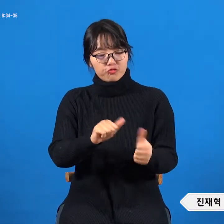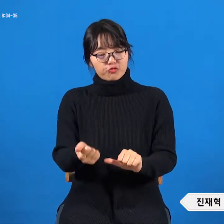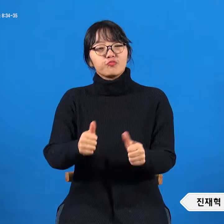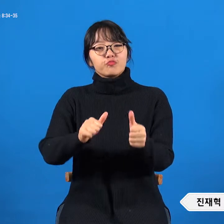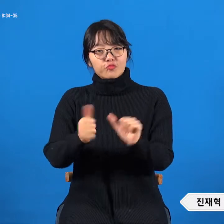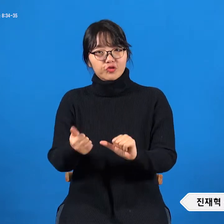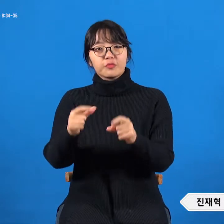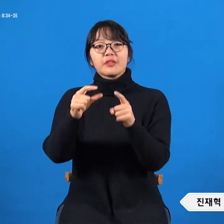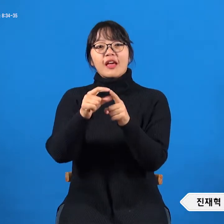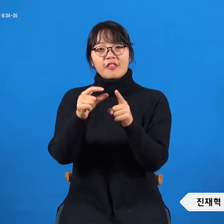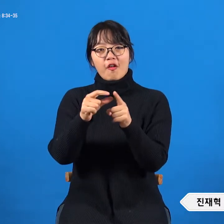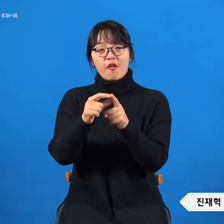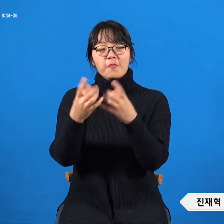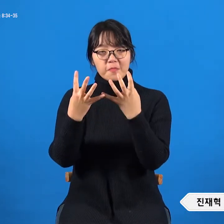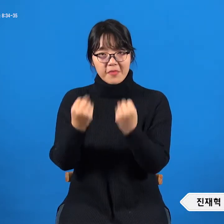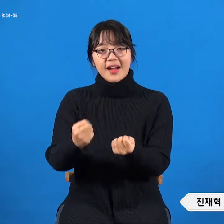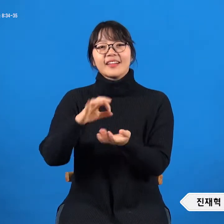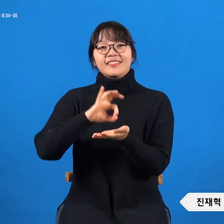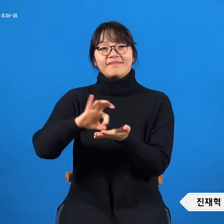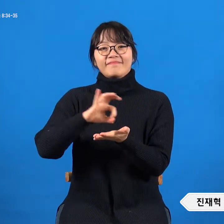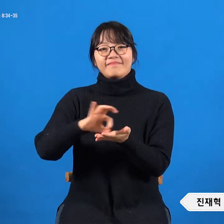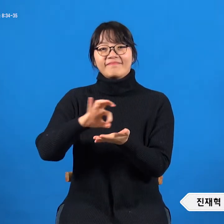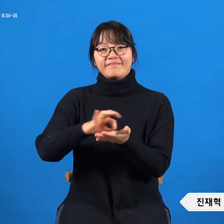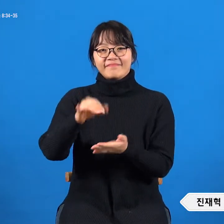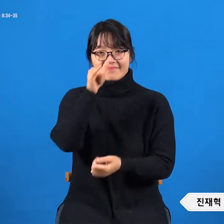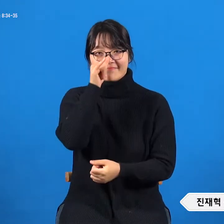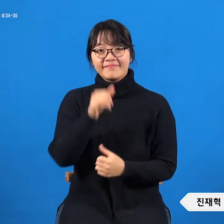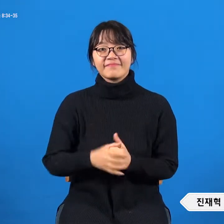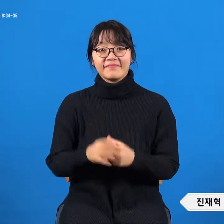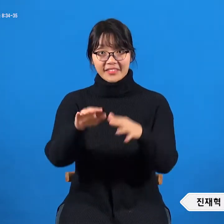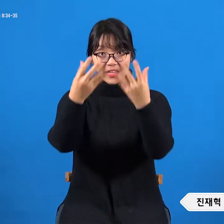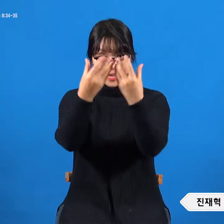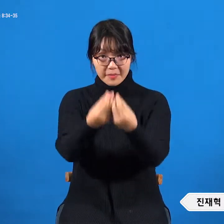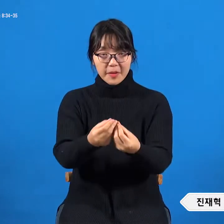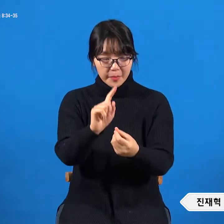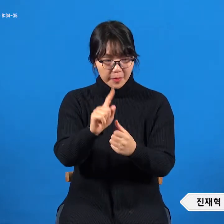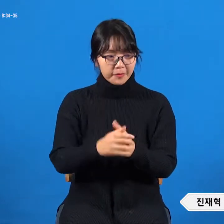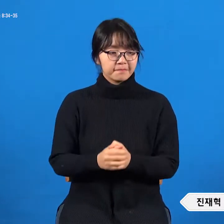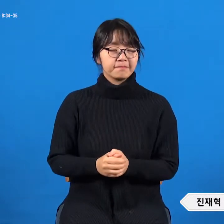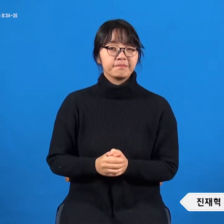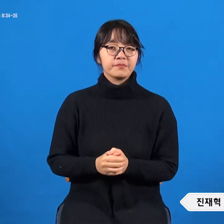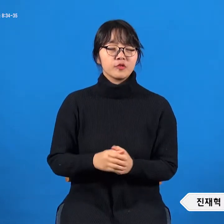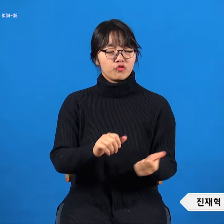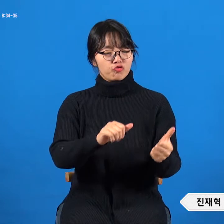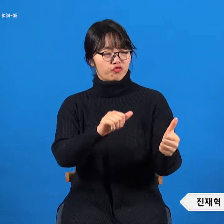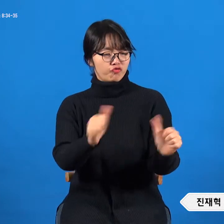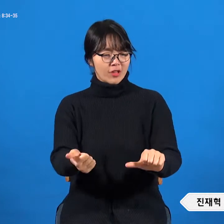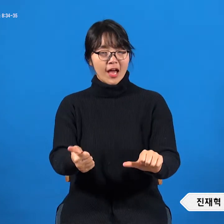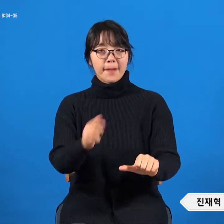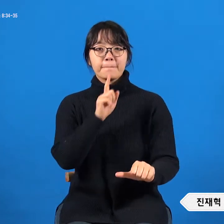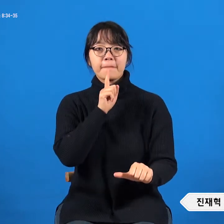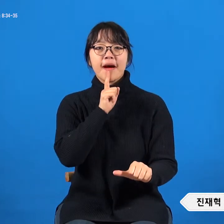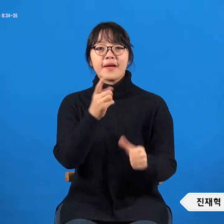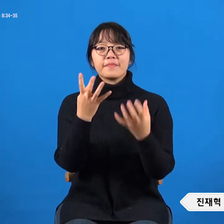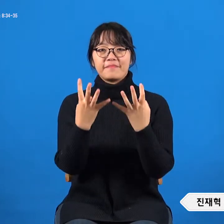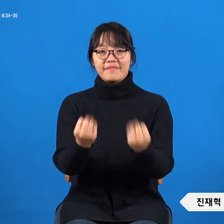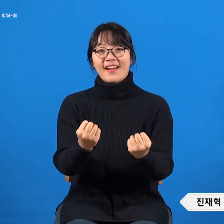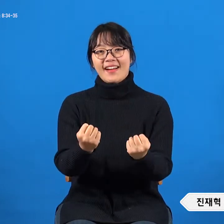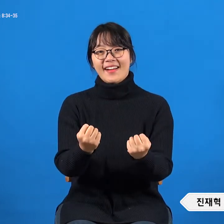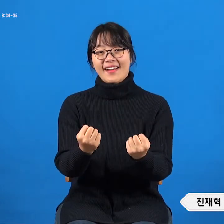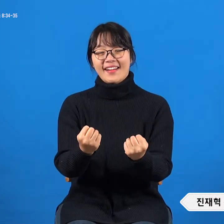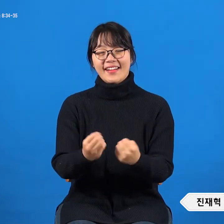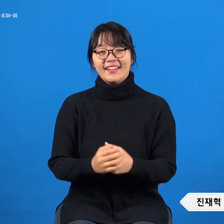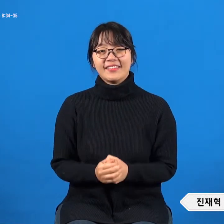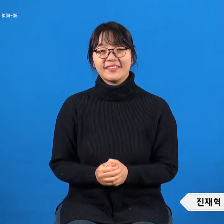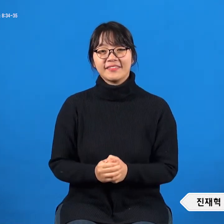단어가 얼마나 가깝게 와 있는지 모릅니다. 껄핏하면 우리는 이 죽는다라는 표현을